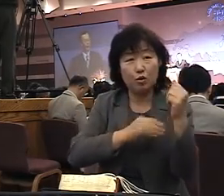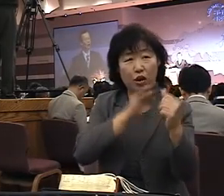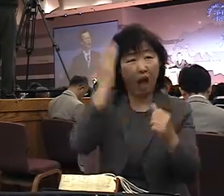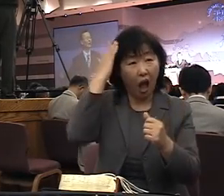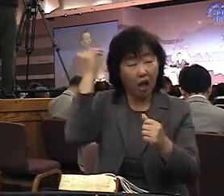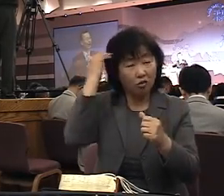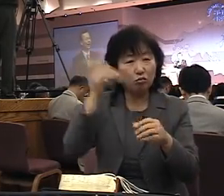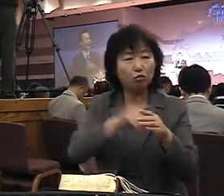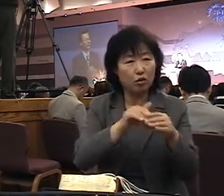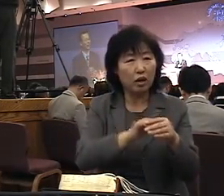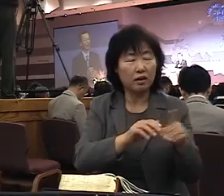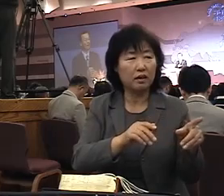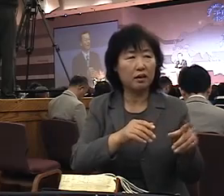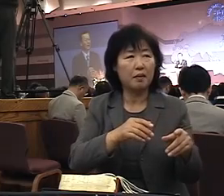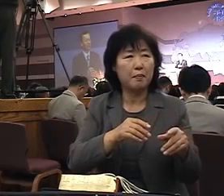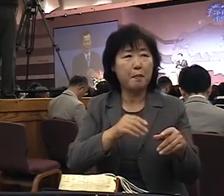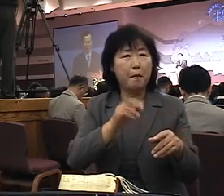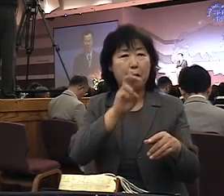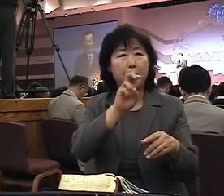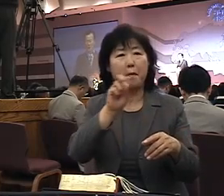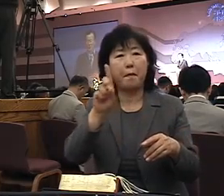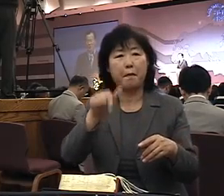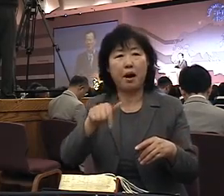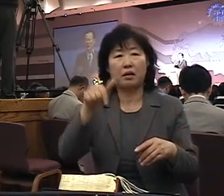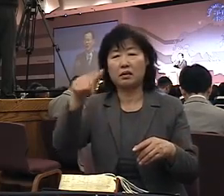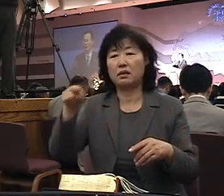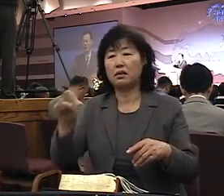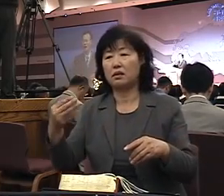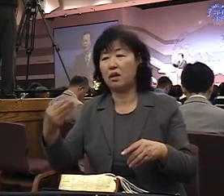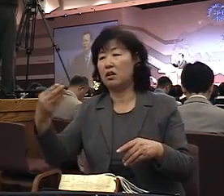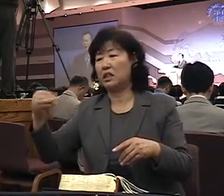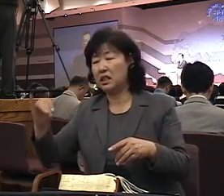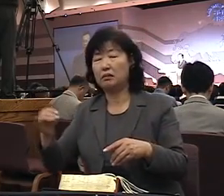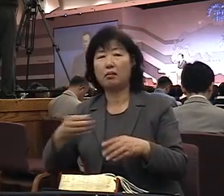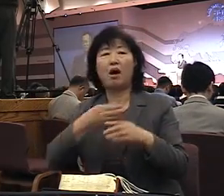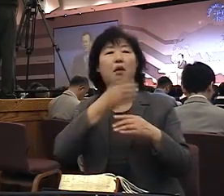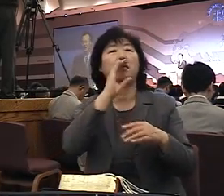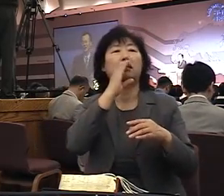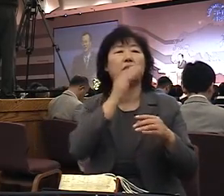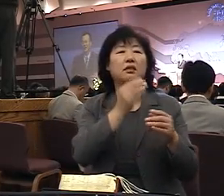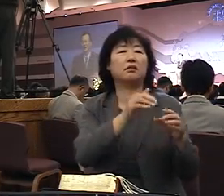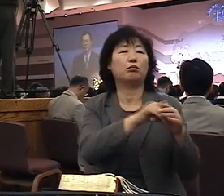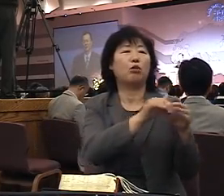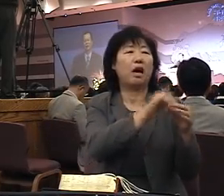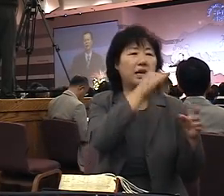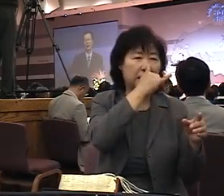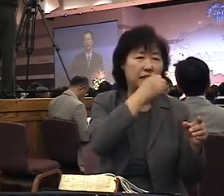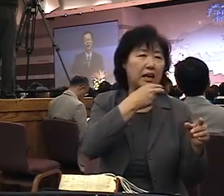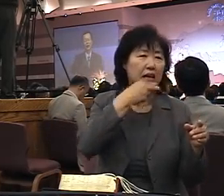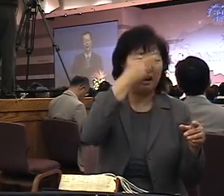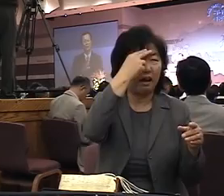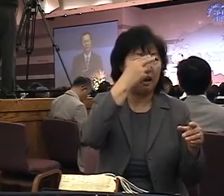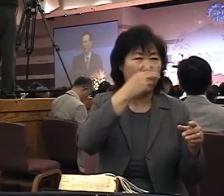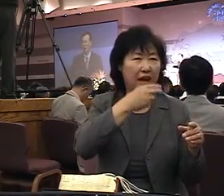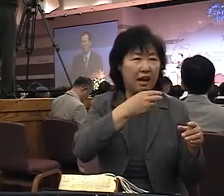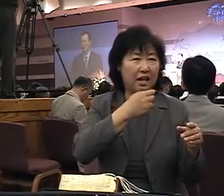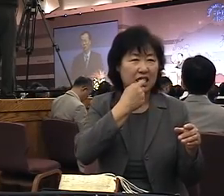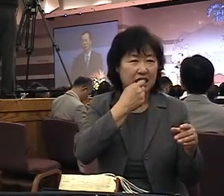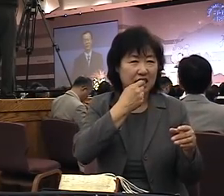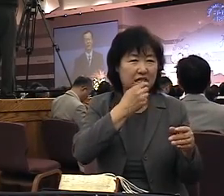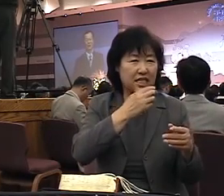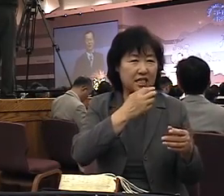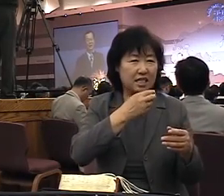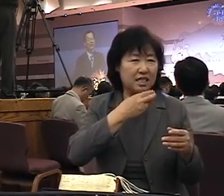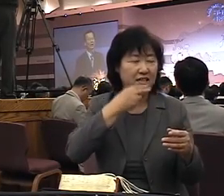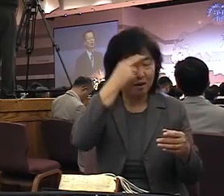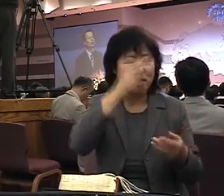춤추고 그러한 그 문화가 있었잖아요. 이 팔레스타인에서는 그때가 바로 양털을 깎는 때였습니다. 이때는 마을 사람들이 모여서 먹고 마시고